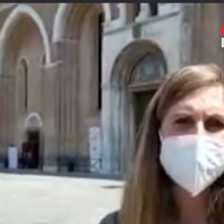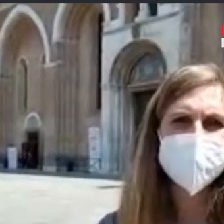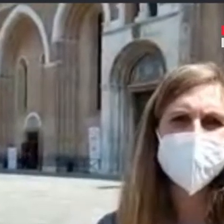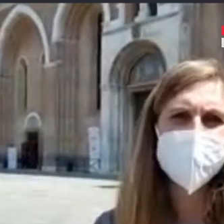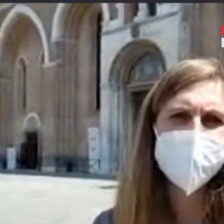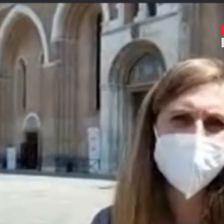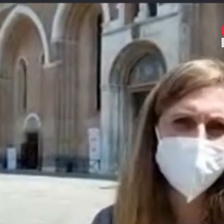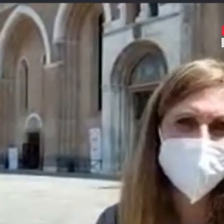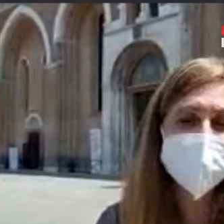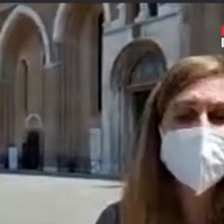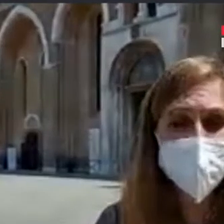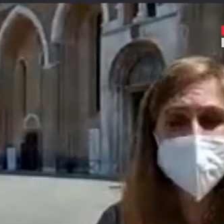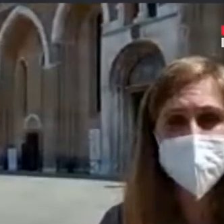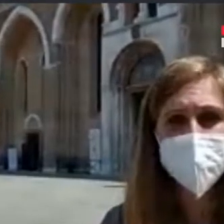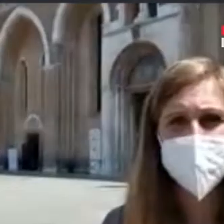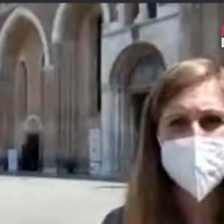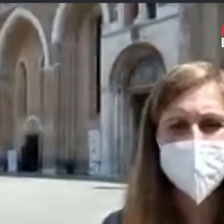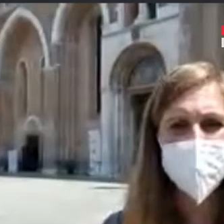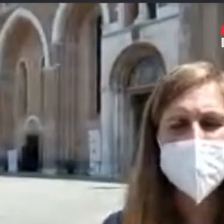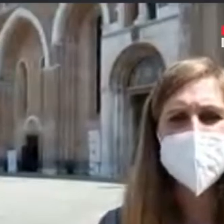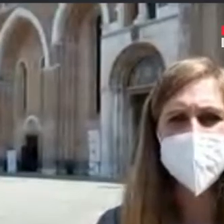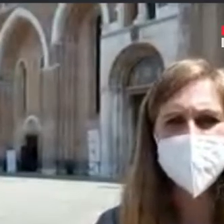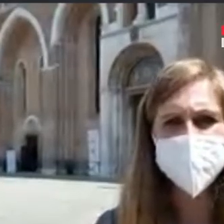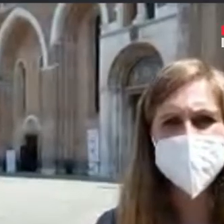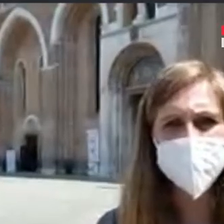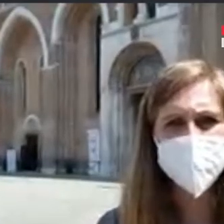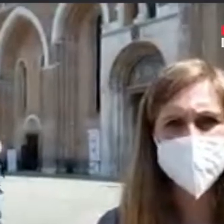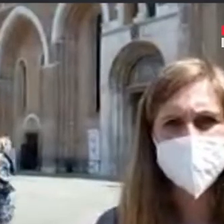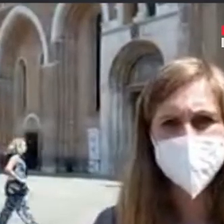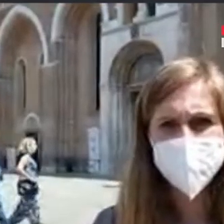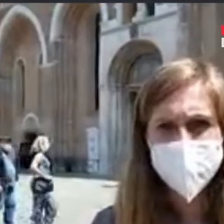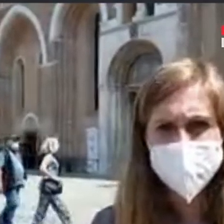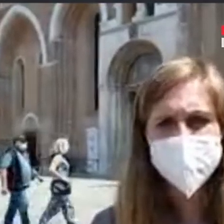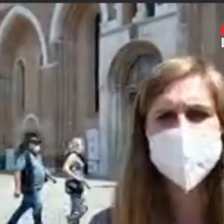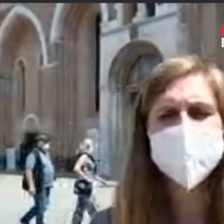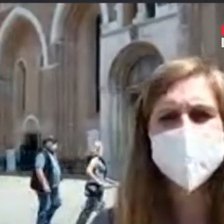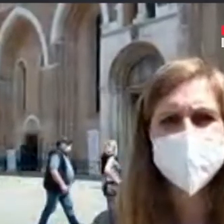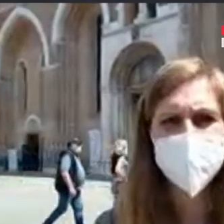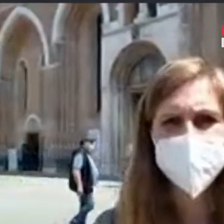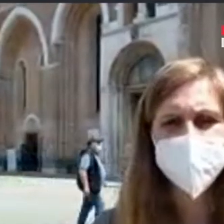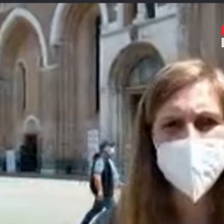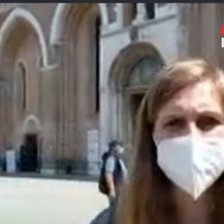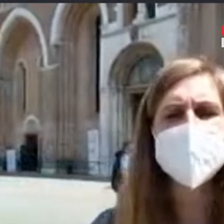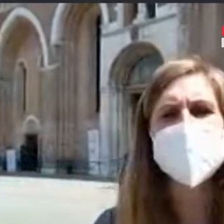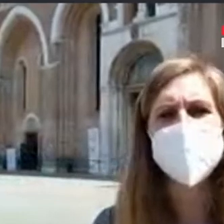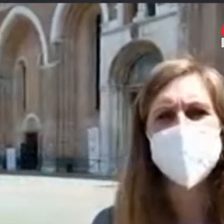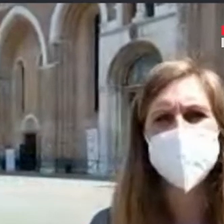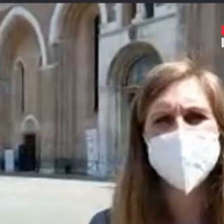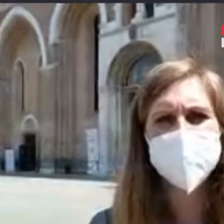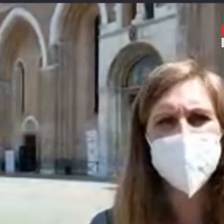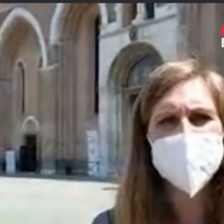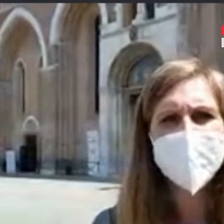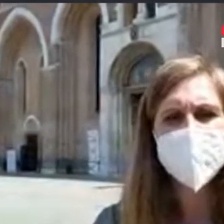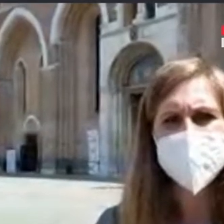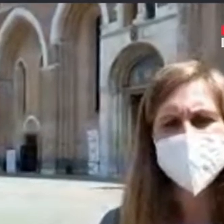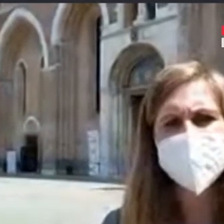un ritorno, che non accadeva dal 1652, di una reliquia del Santo, l'avambraccio del Santo, che si trova dal